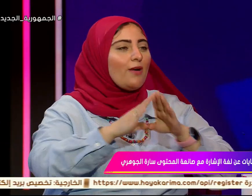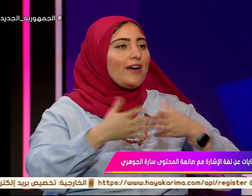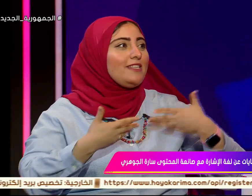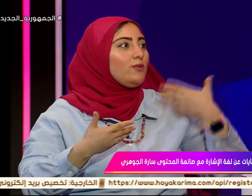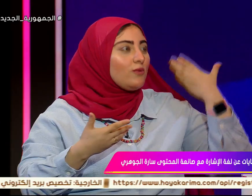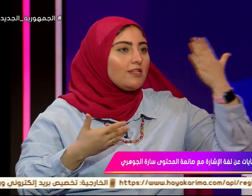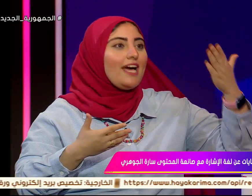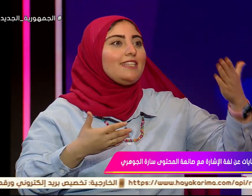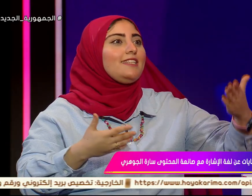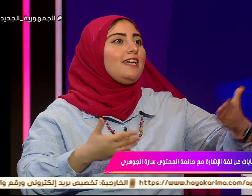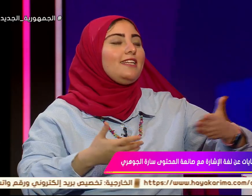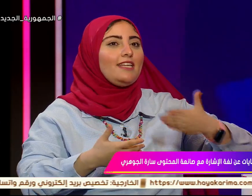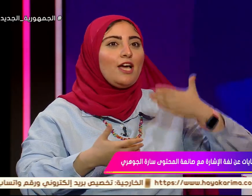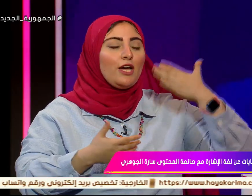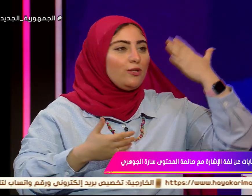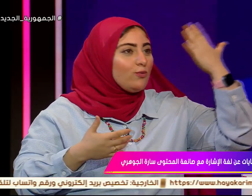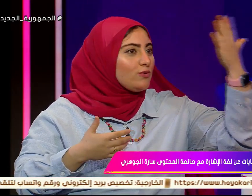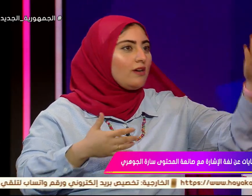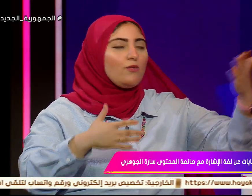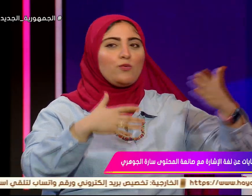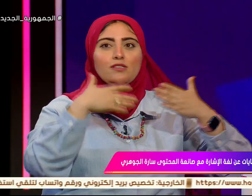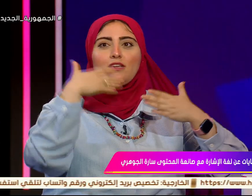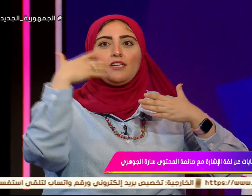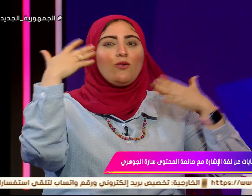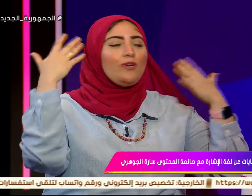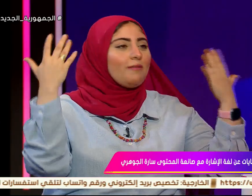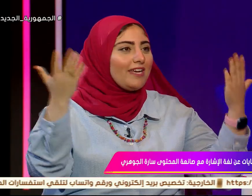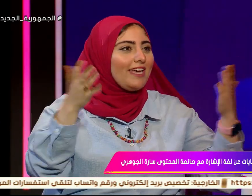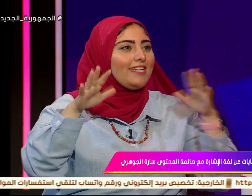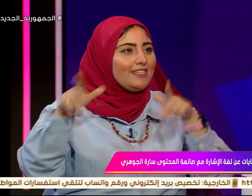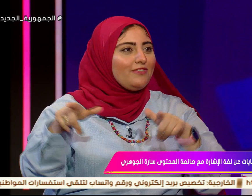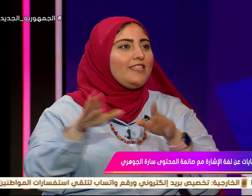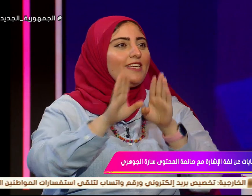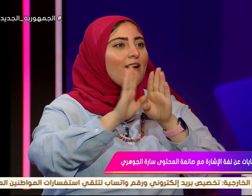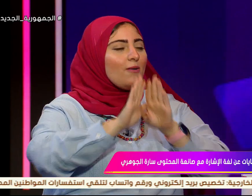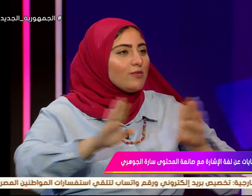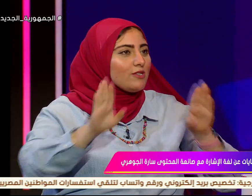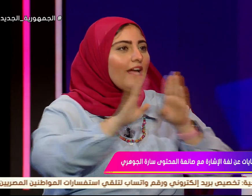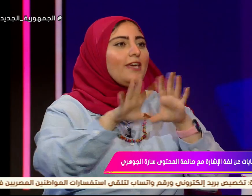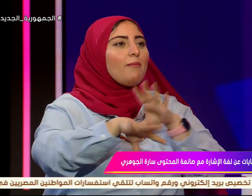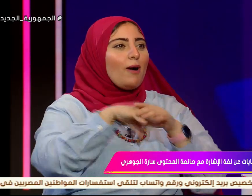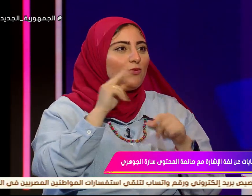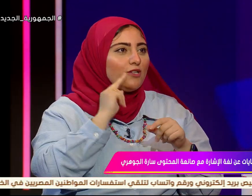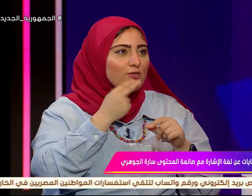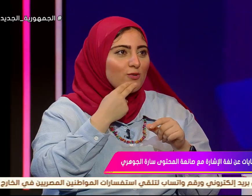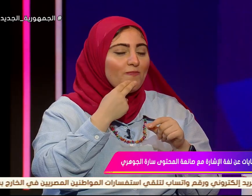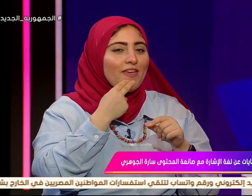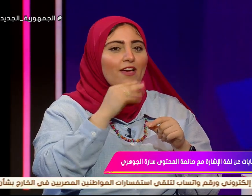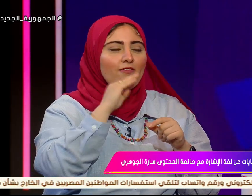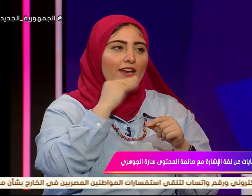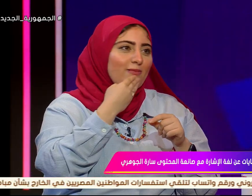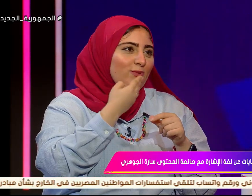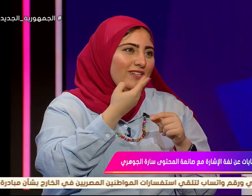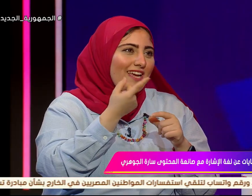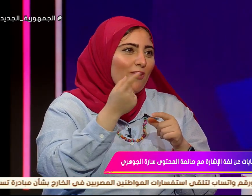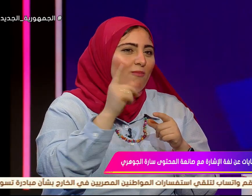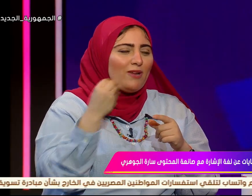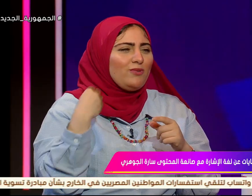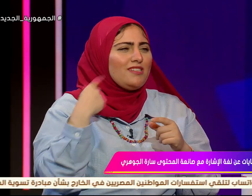وعايزين نوصل حتى للوزراء ونوصل لكل مكان ان في مسرحيه معموله للسم فالحمد لله هم قالوا لي